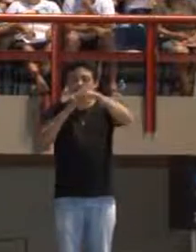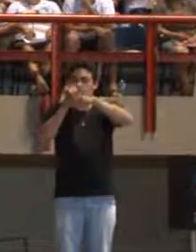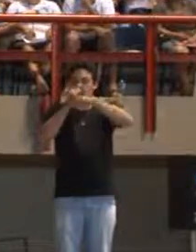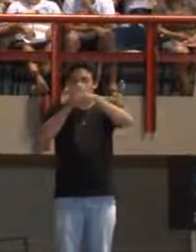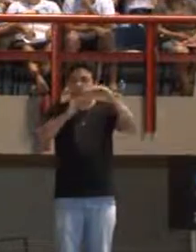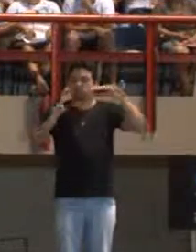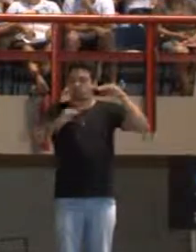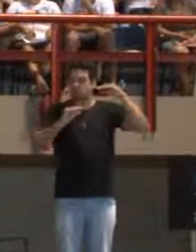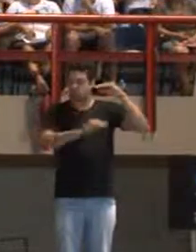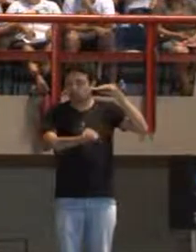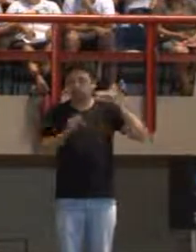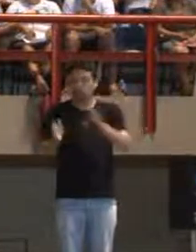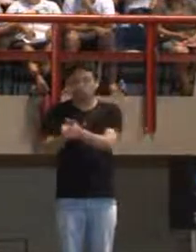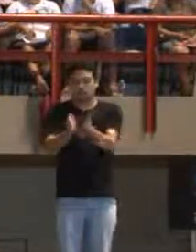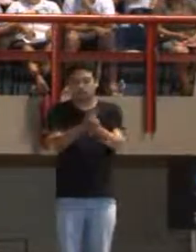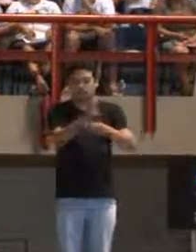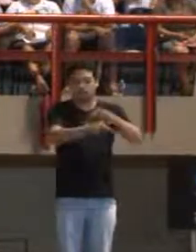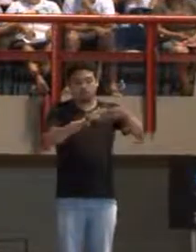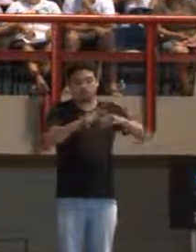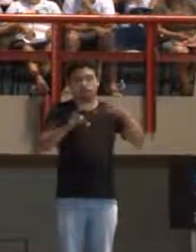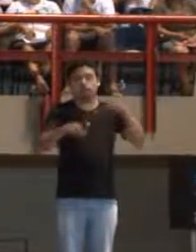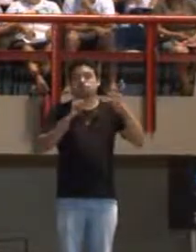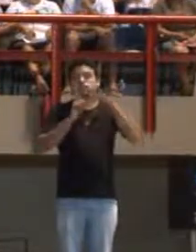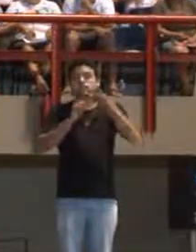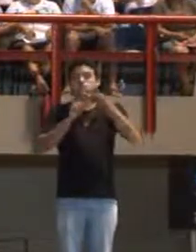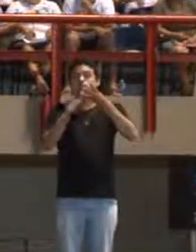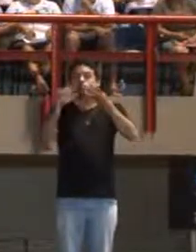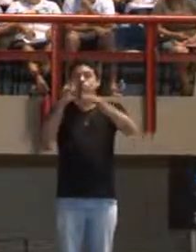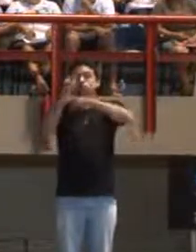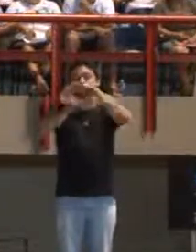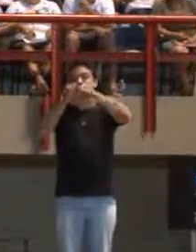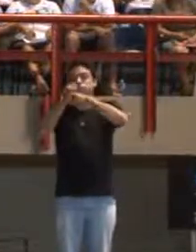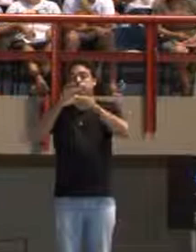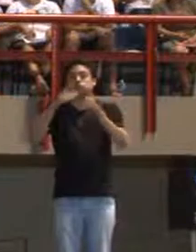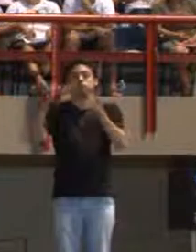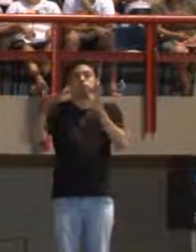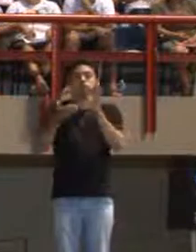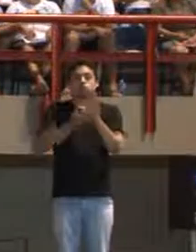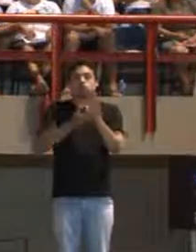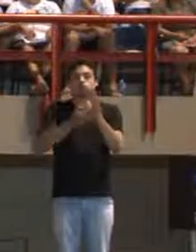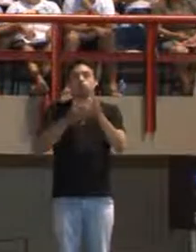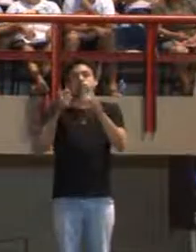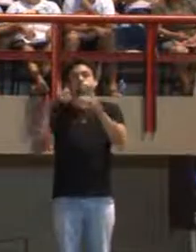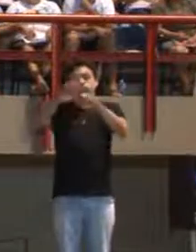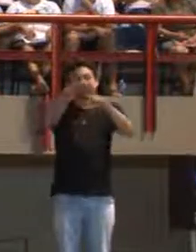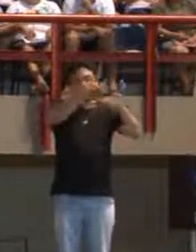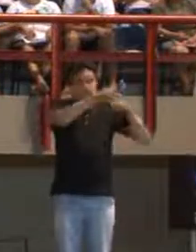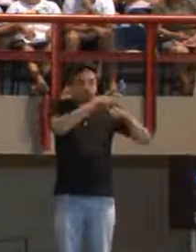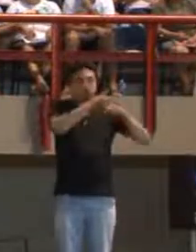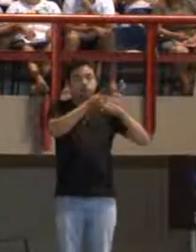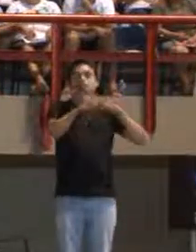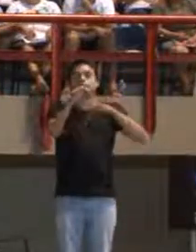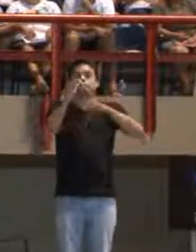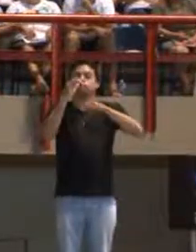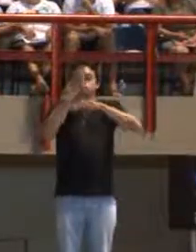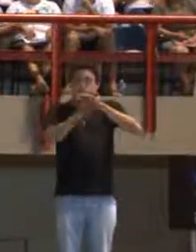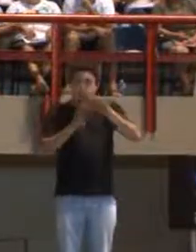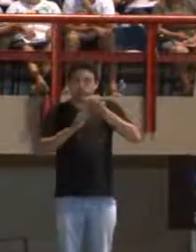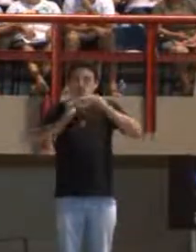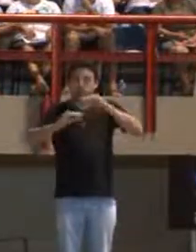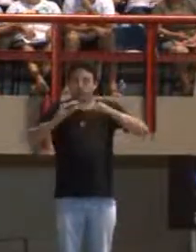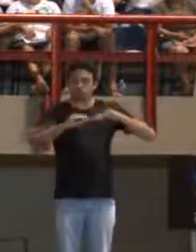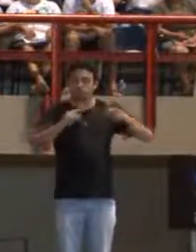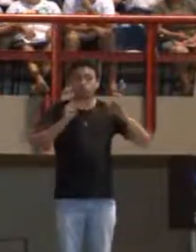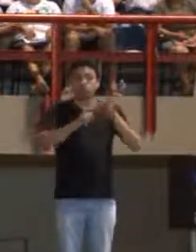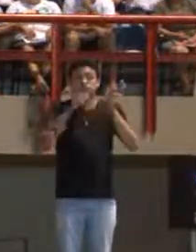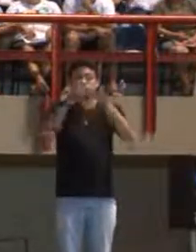com os países pobres, né? Vamos internacionalizar todas as reservas de combustível. Vamos internacionalizar o problema